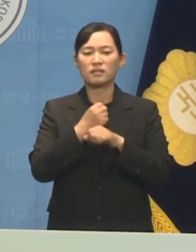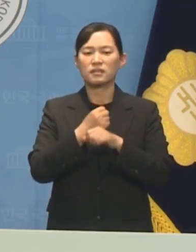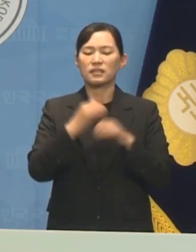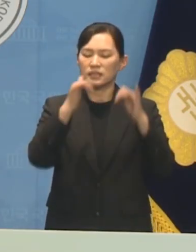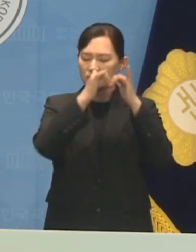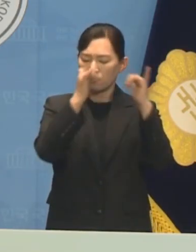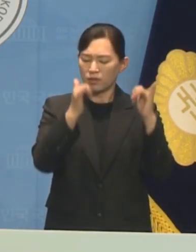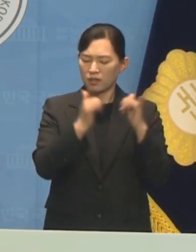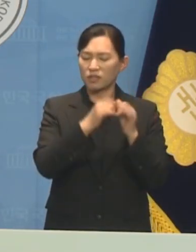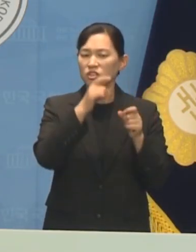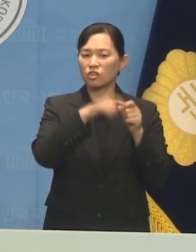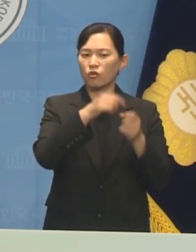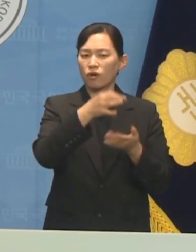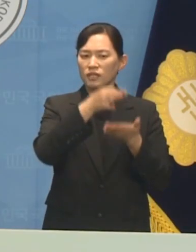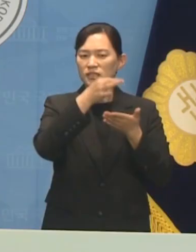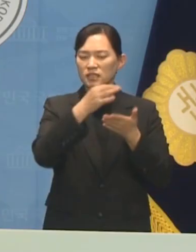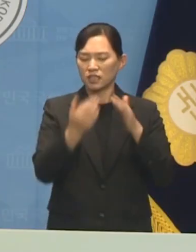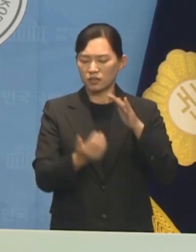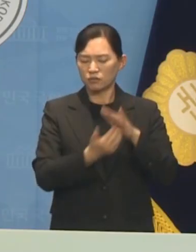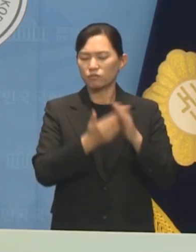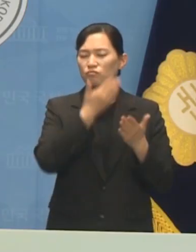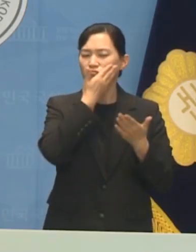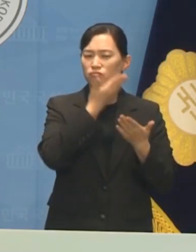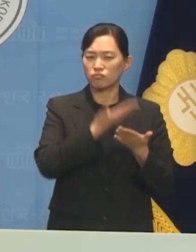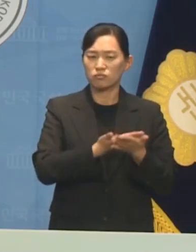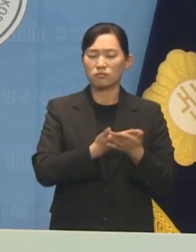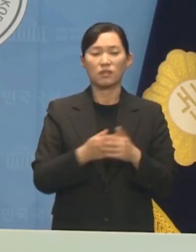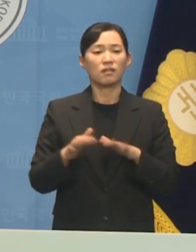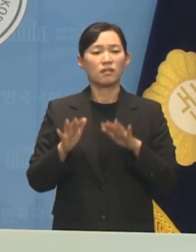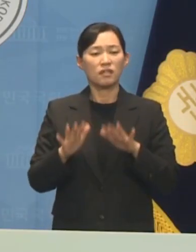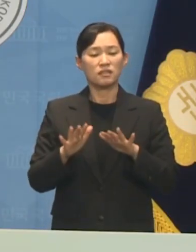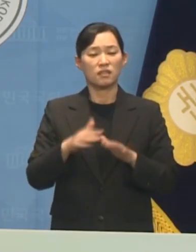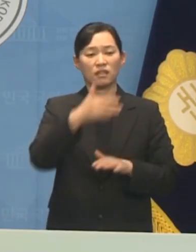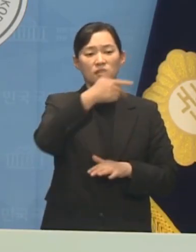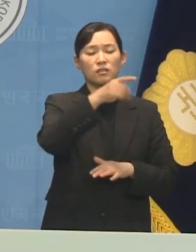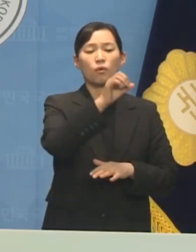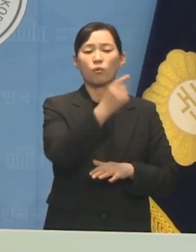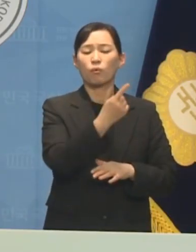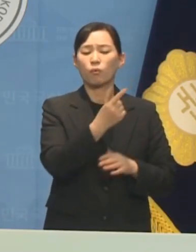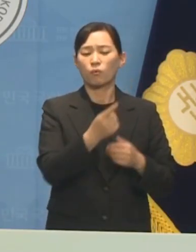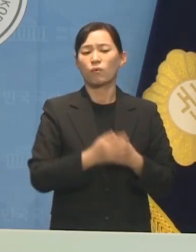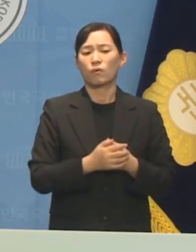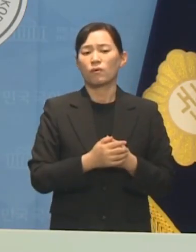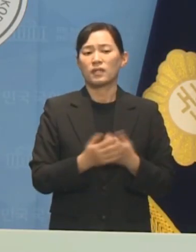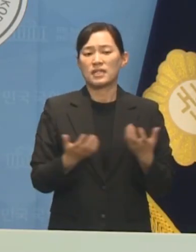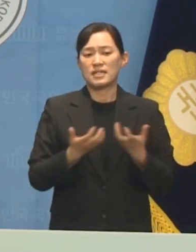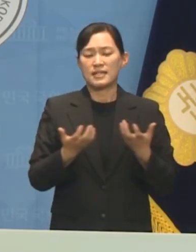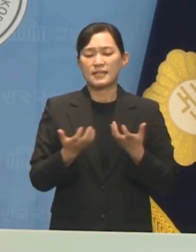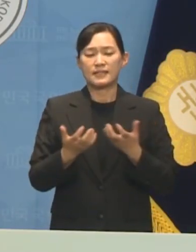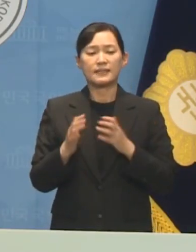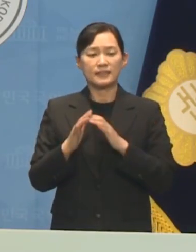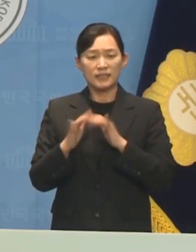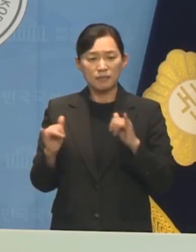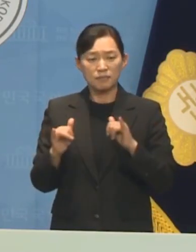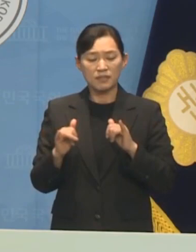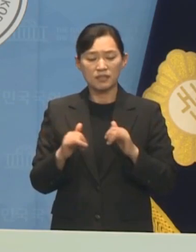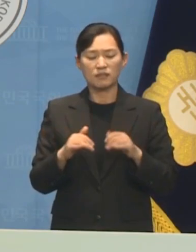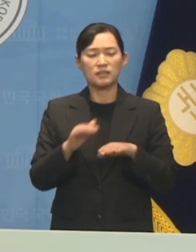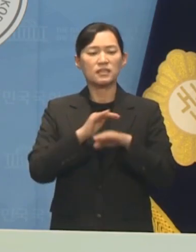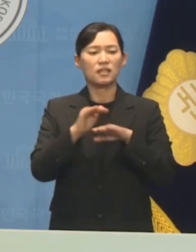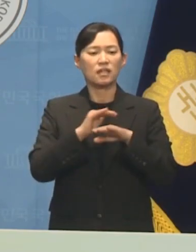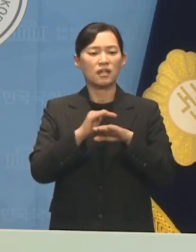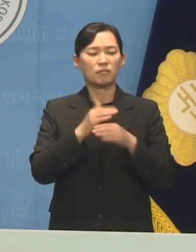사회적 가치 실현이 매우 중요합니다. 이제 청원아이스 노동자들의 업무용 차량 지급